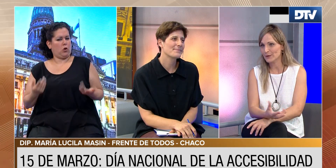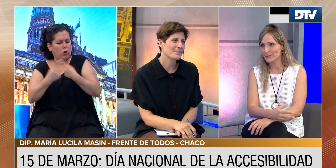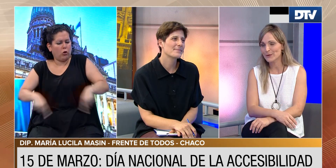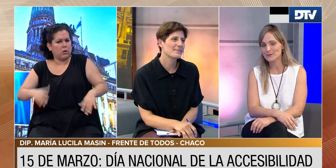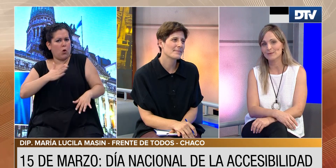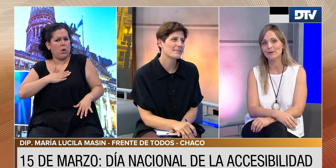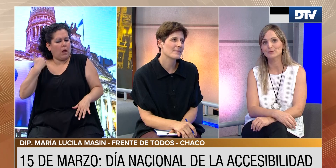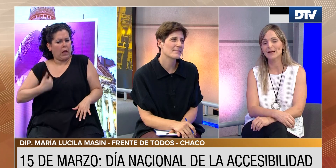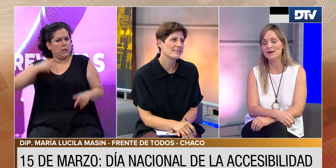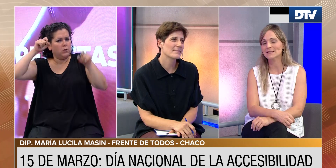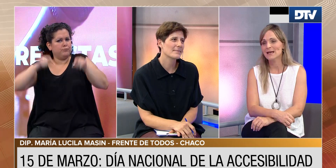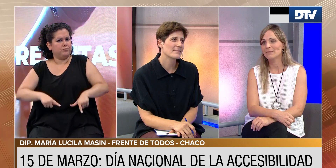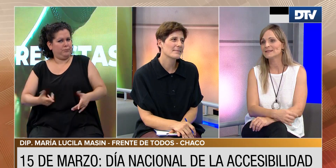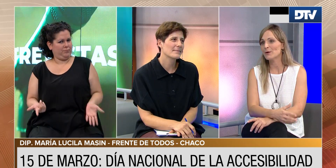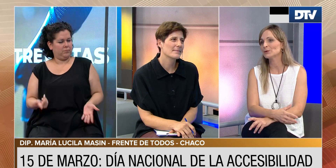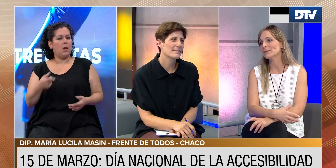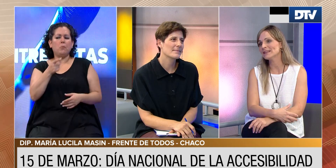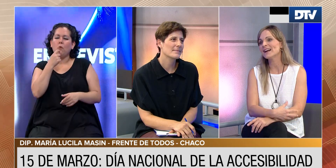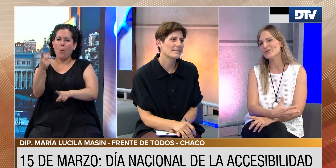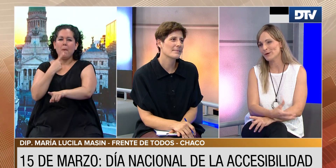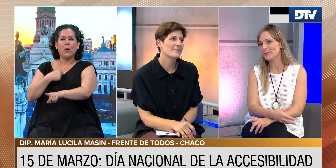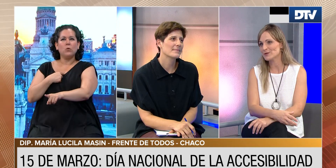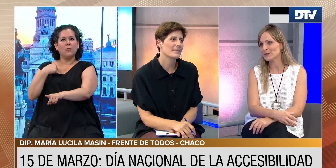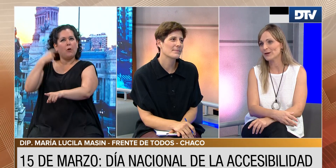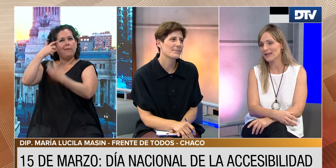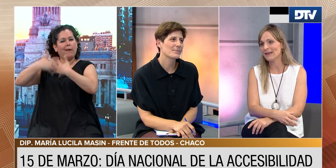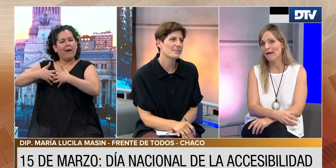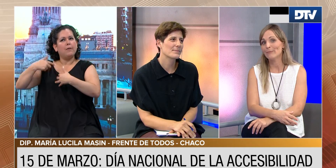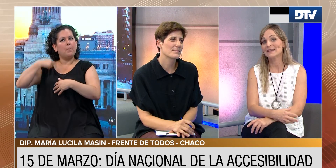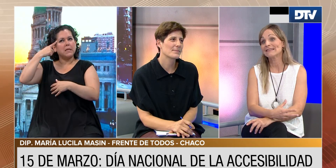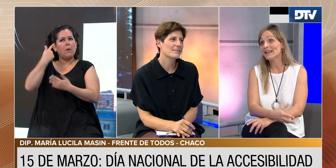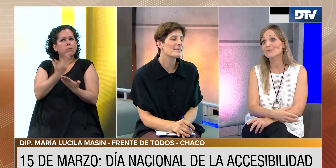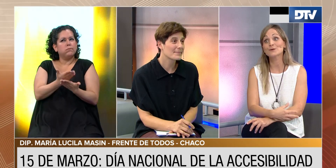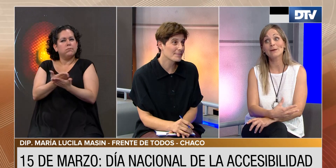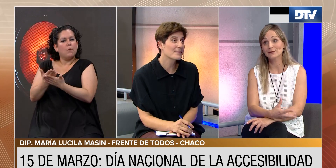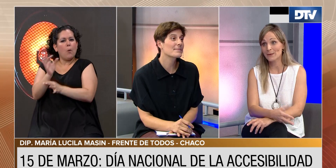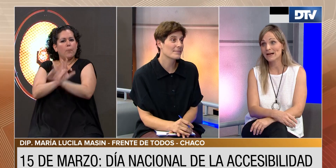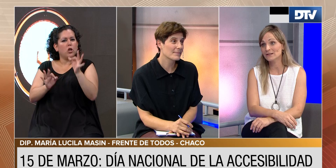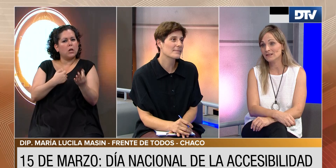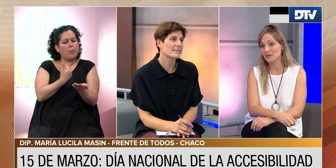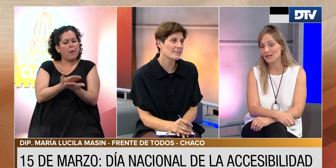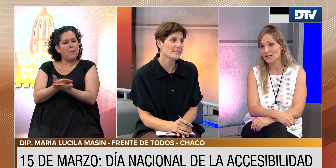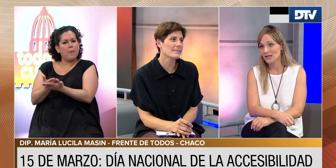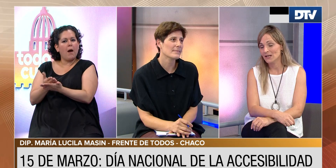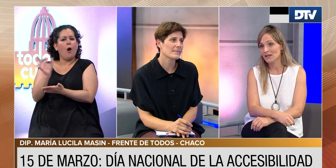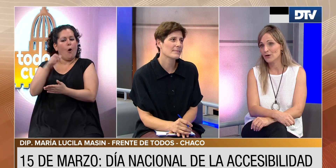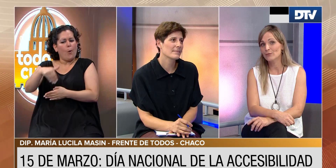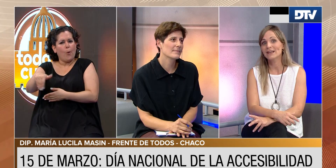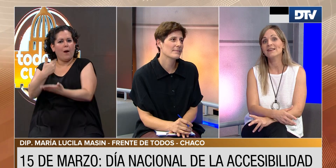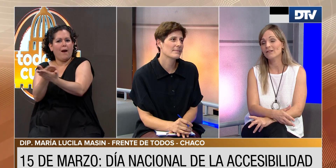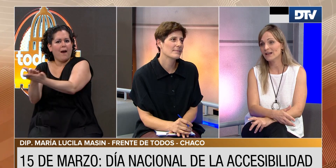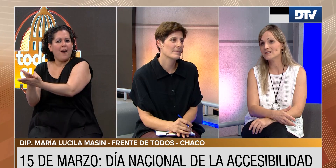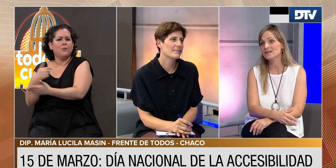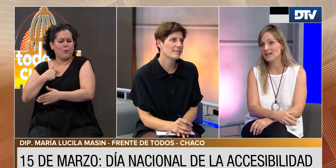pensaba en esto cuando vos me preguntabas, pensaba justamente en cada uno de los proyectos que presentamos o vamos trabajando también